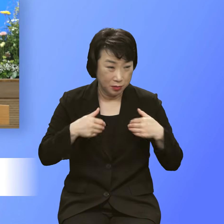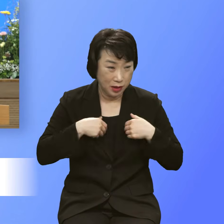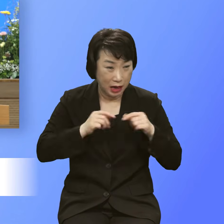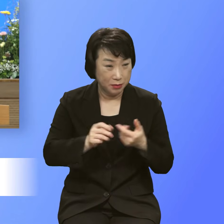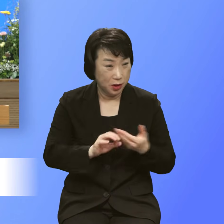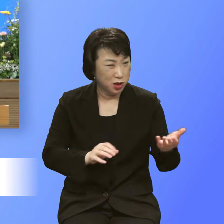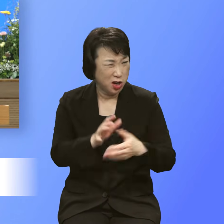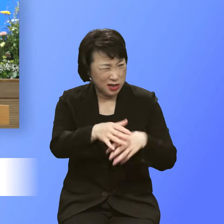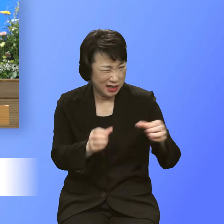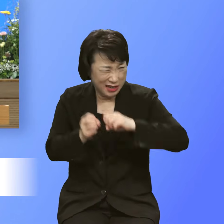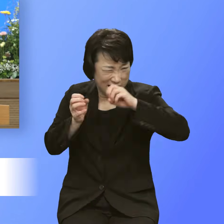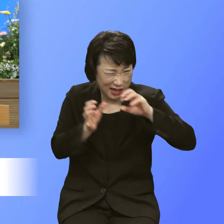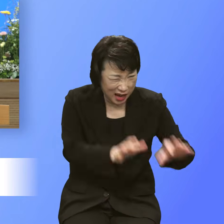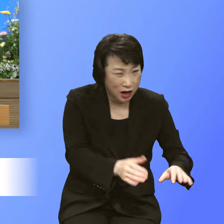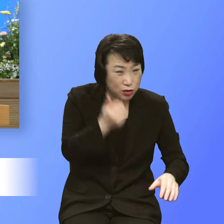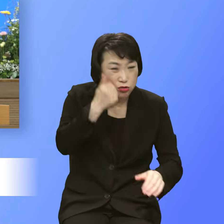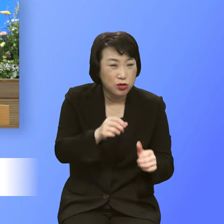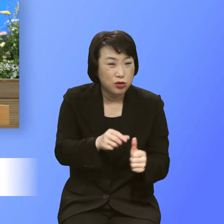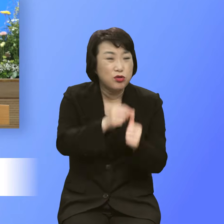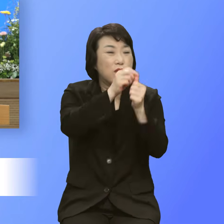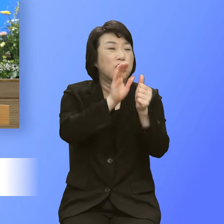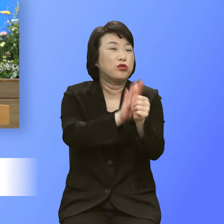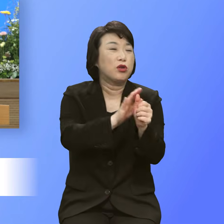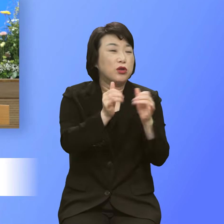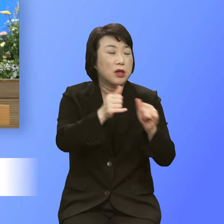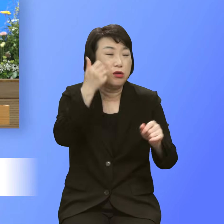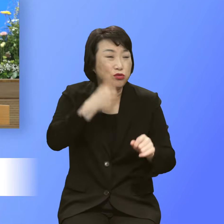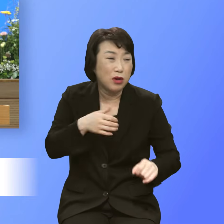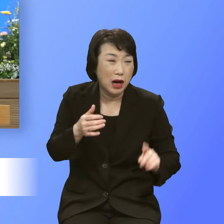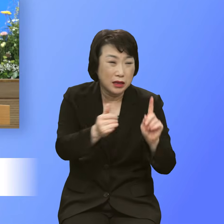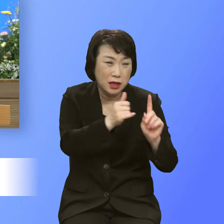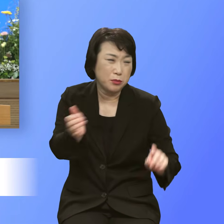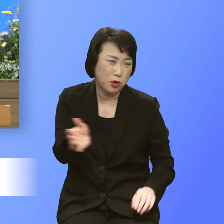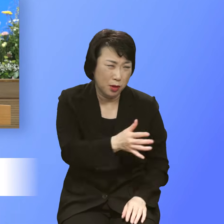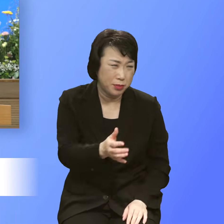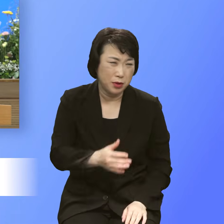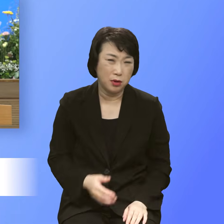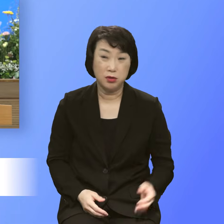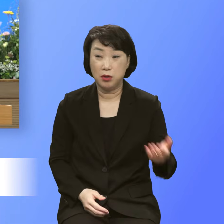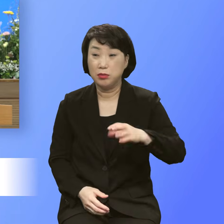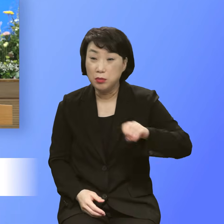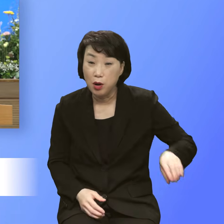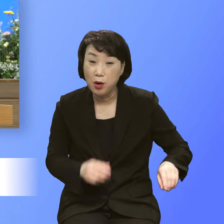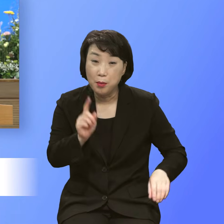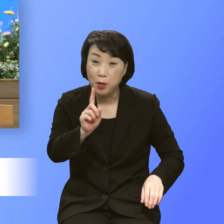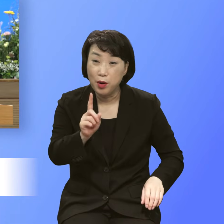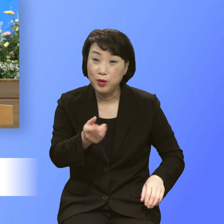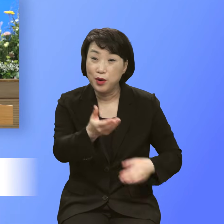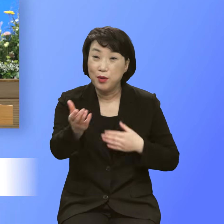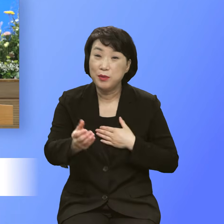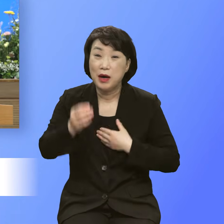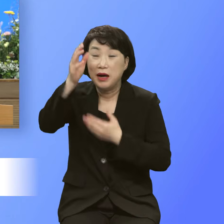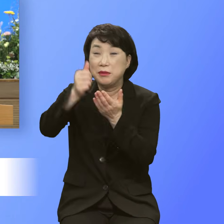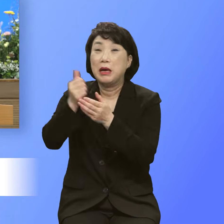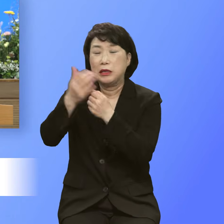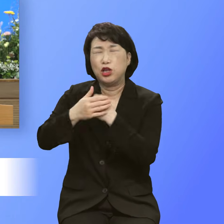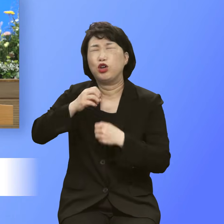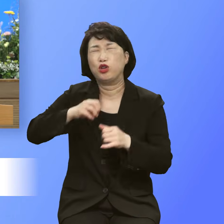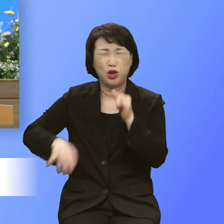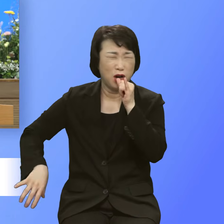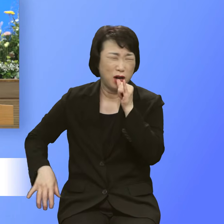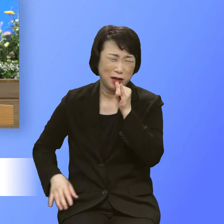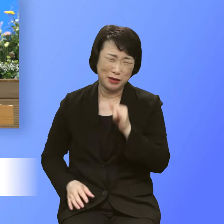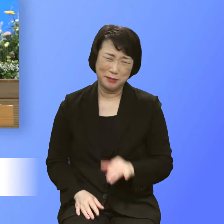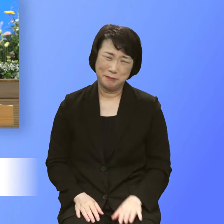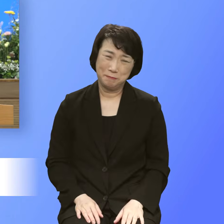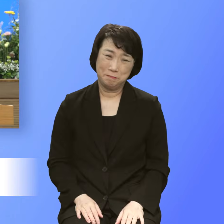너희를 찌질이니 건질 수 없으리라. 뭘 잊어버렸냐? 하나님의 은혜를